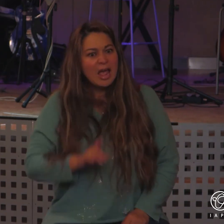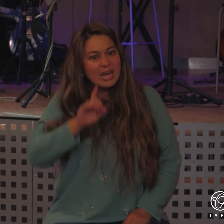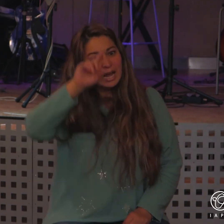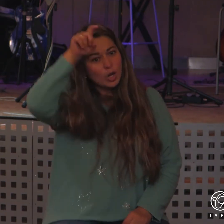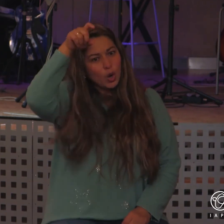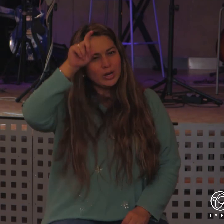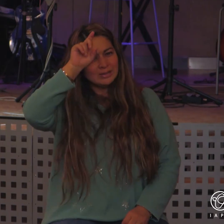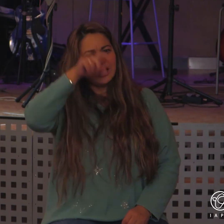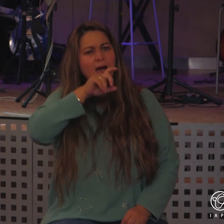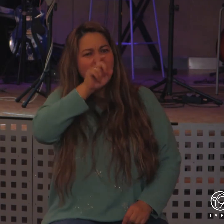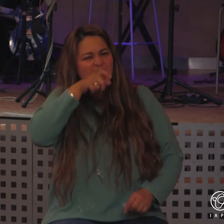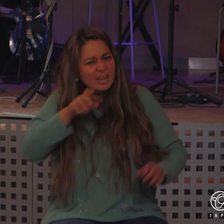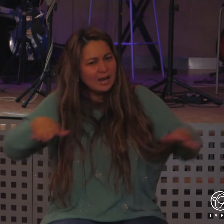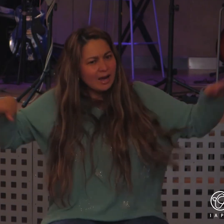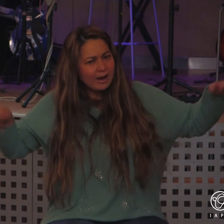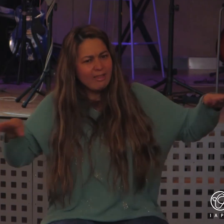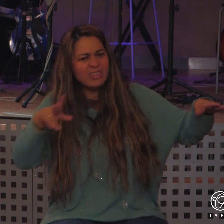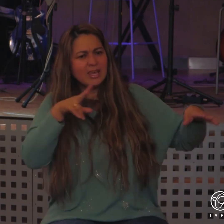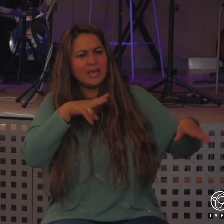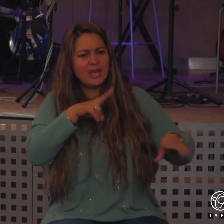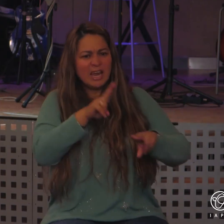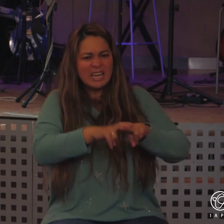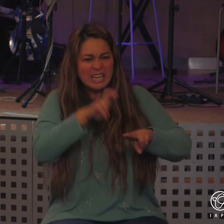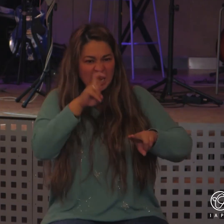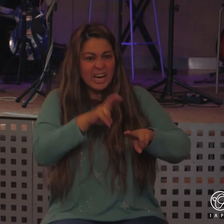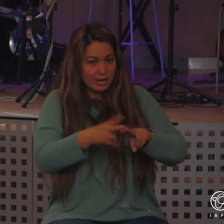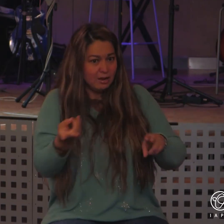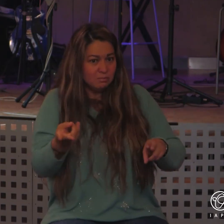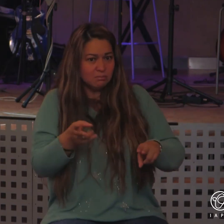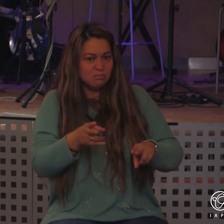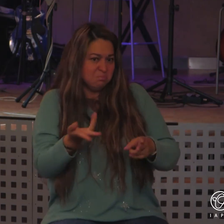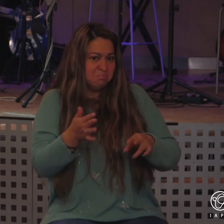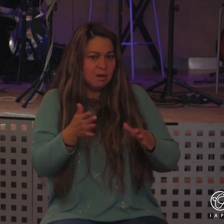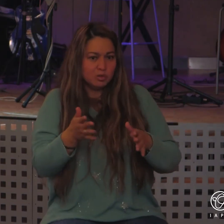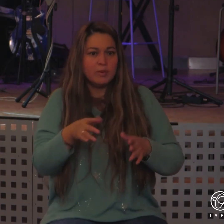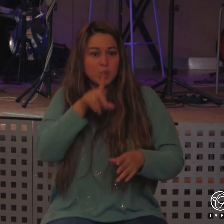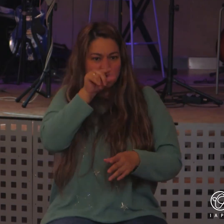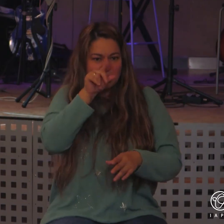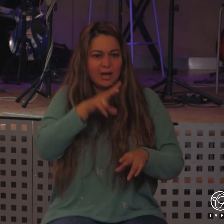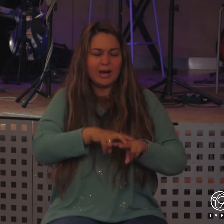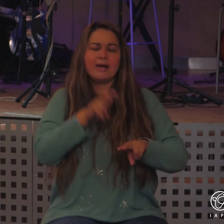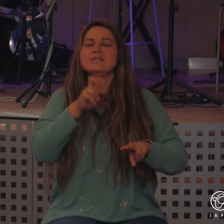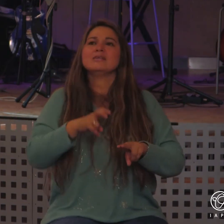Cuervos. Pero ¿sabes que el comportamiento del águila es normalmente no defenderse?